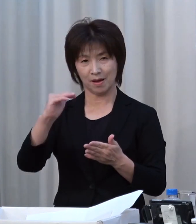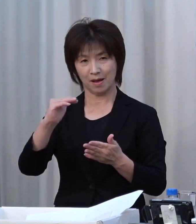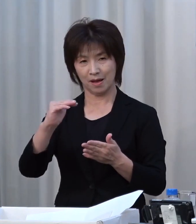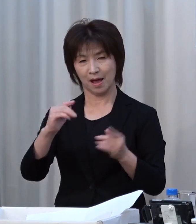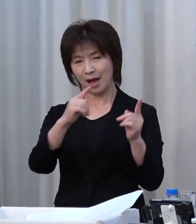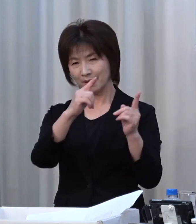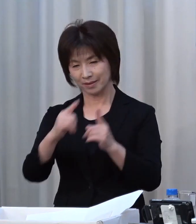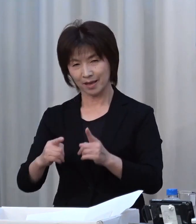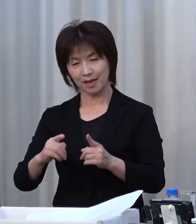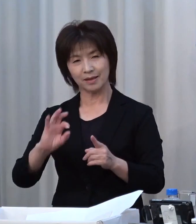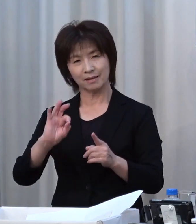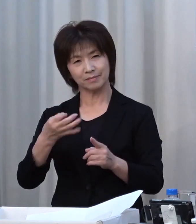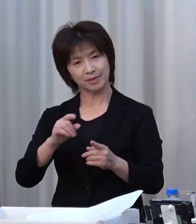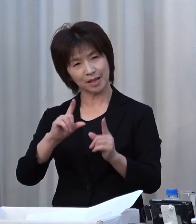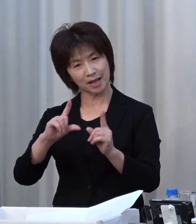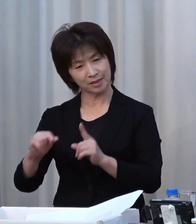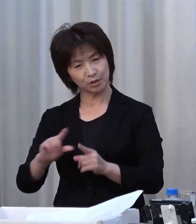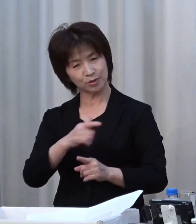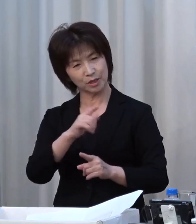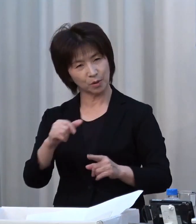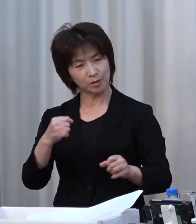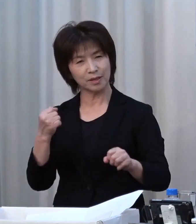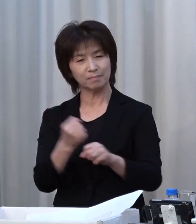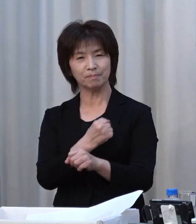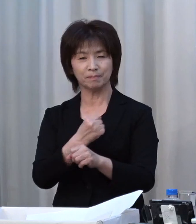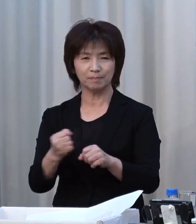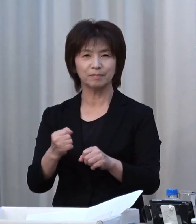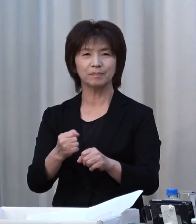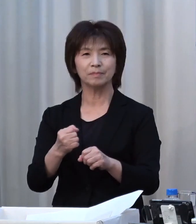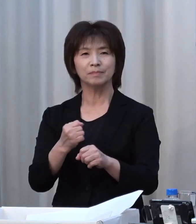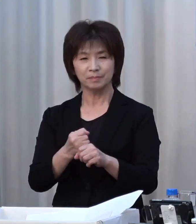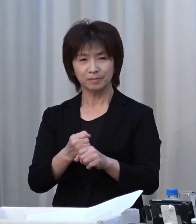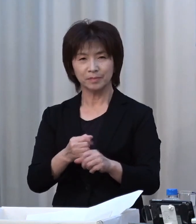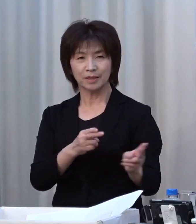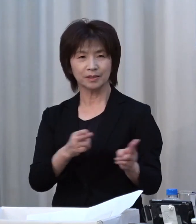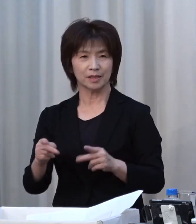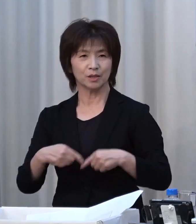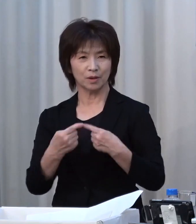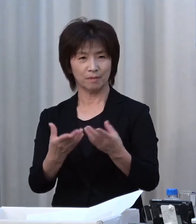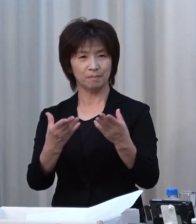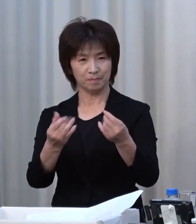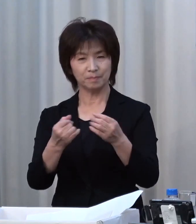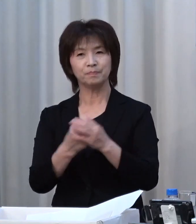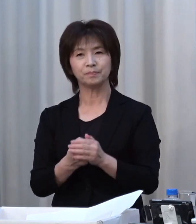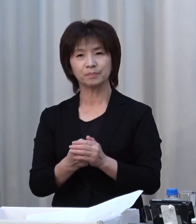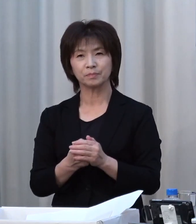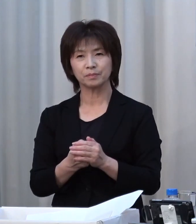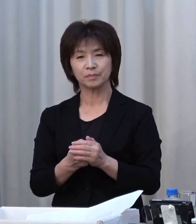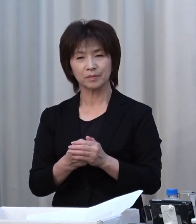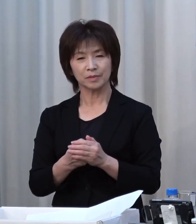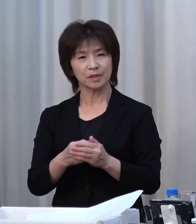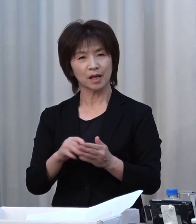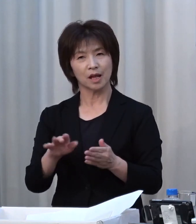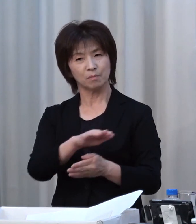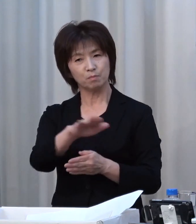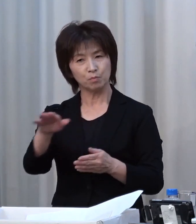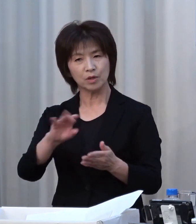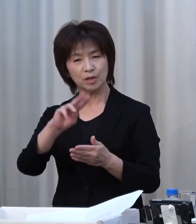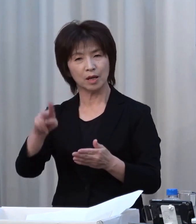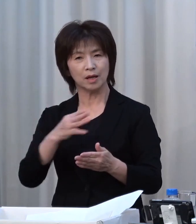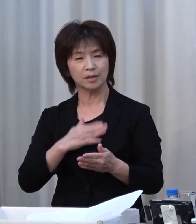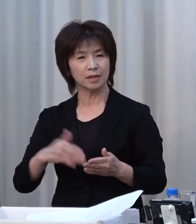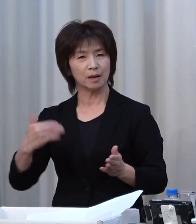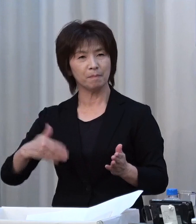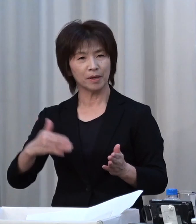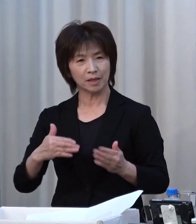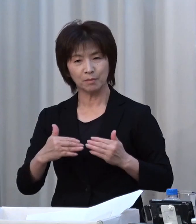税率っていう、まあ、少し難解な制度も導入されることになってまして、まあ、消費者の中でまだ理解が進んでない部分もあると思うん